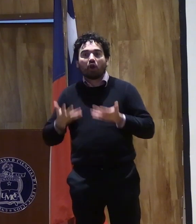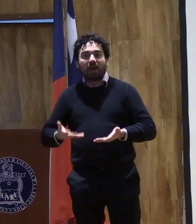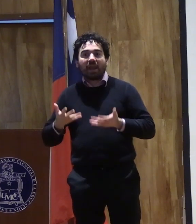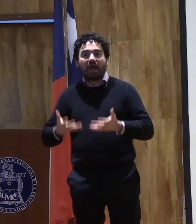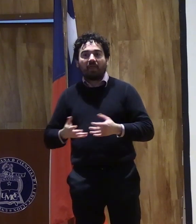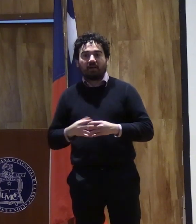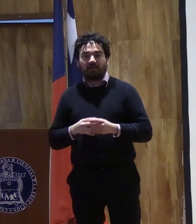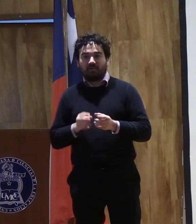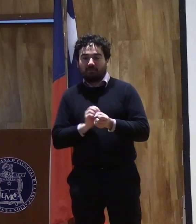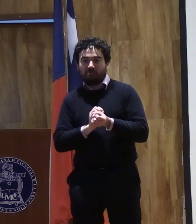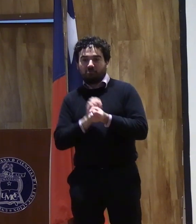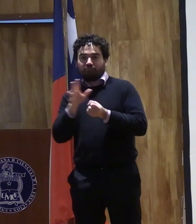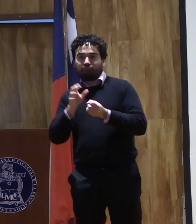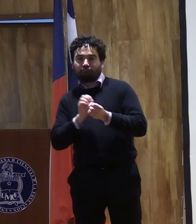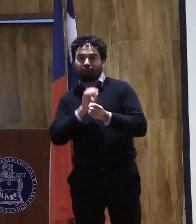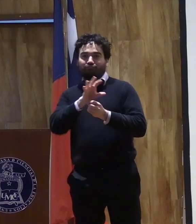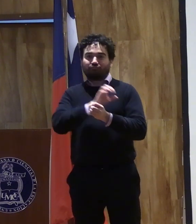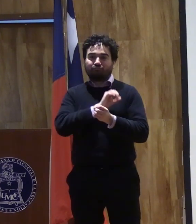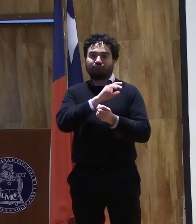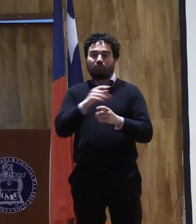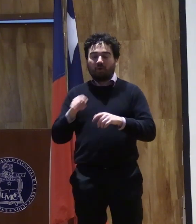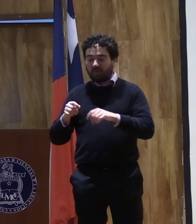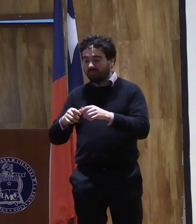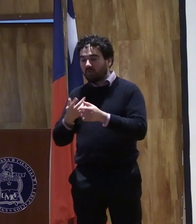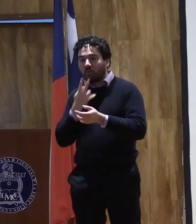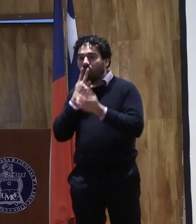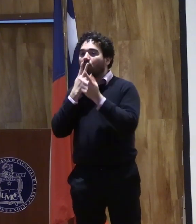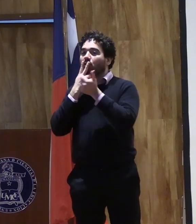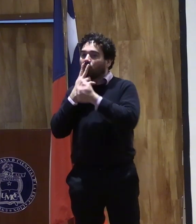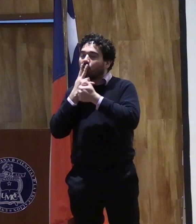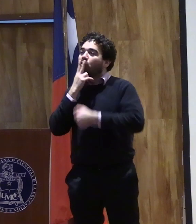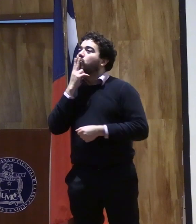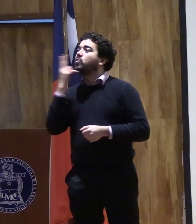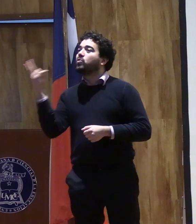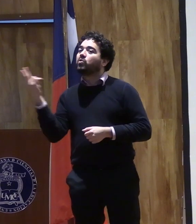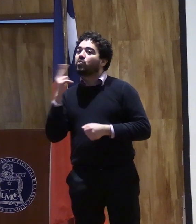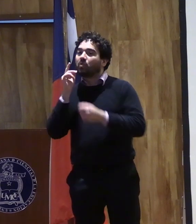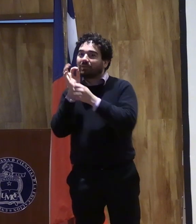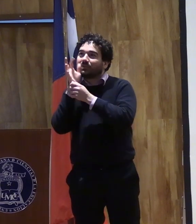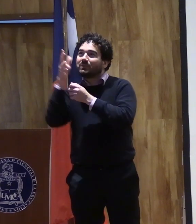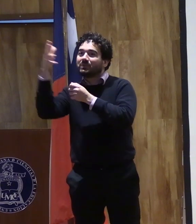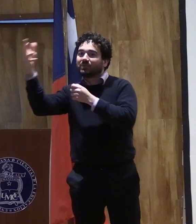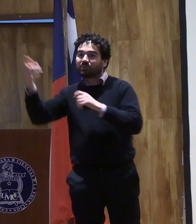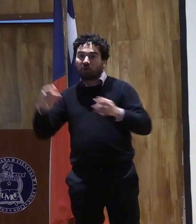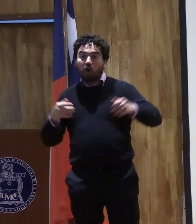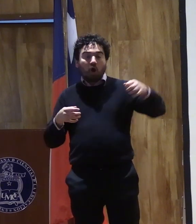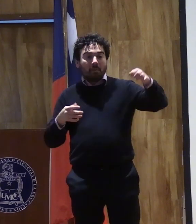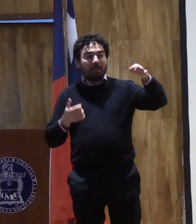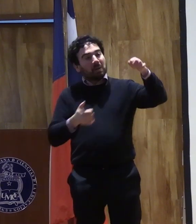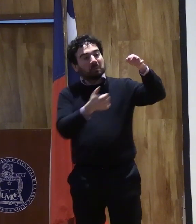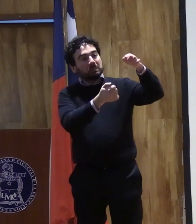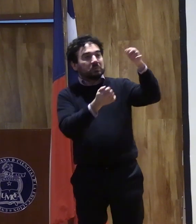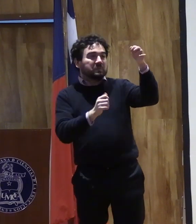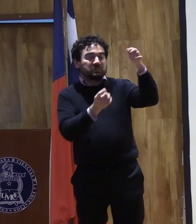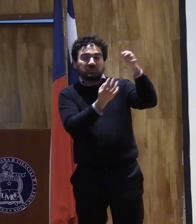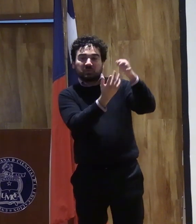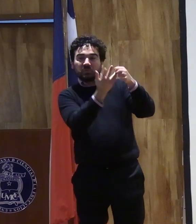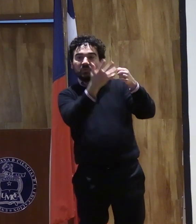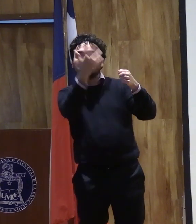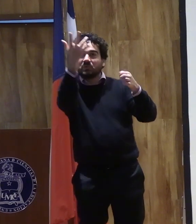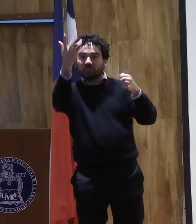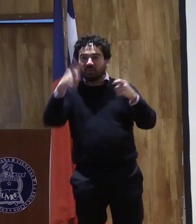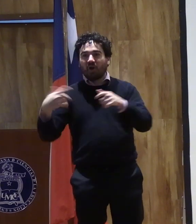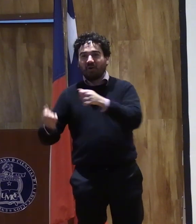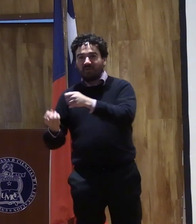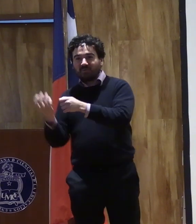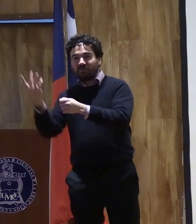Entonces, acuérdense de ese numerito cada vez que quemen inútilmente un papel o un neumático. Yo la verdad es que